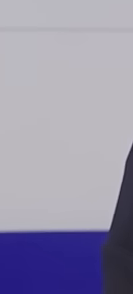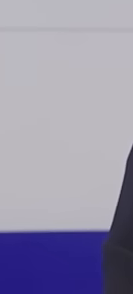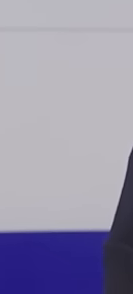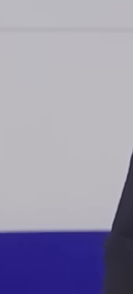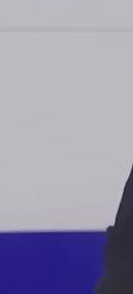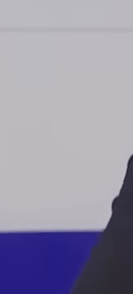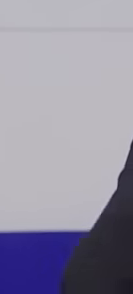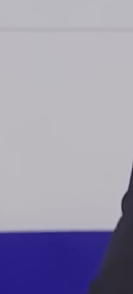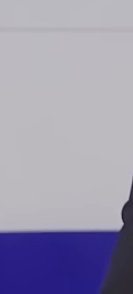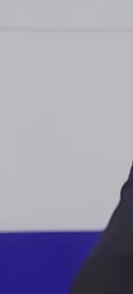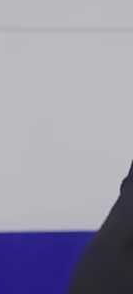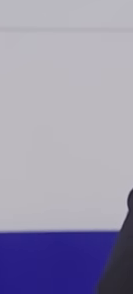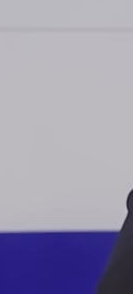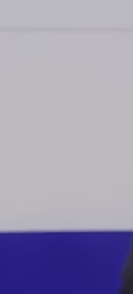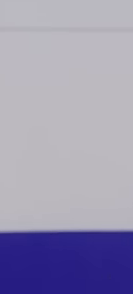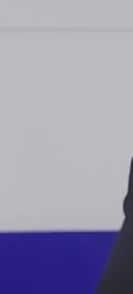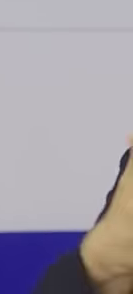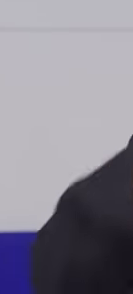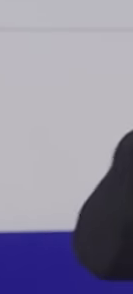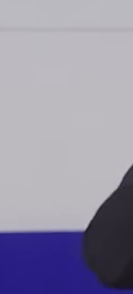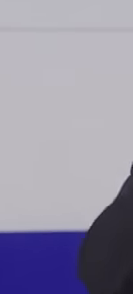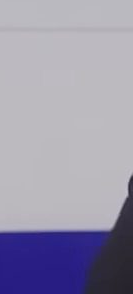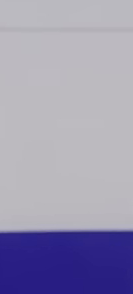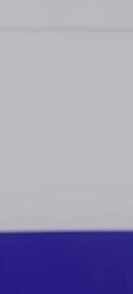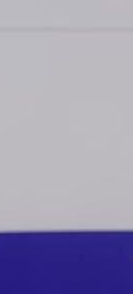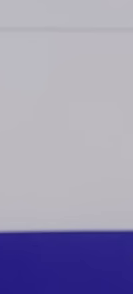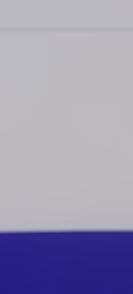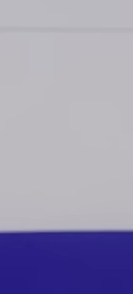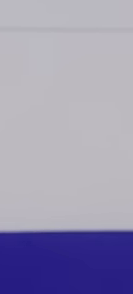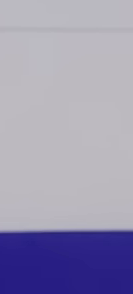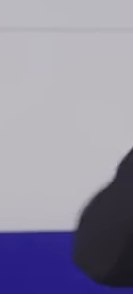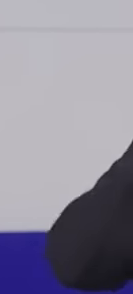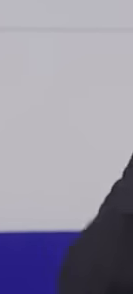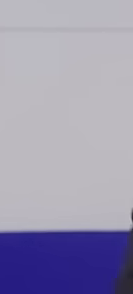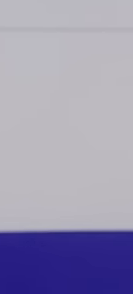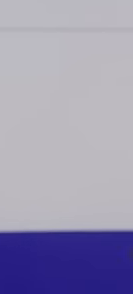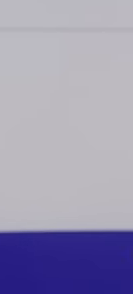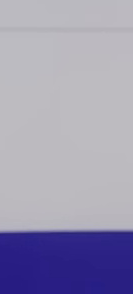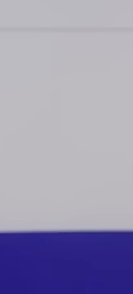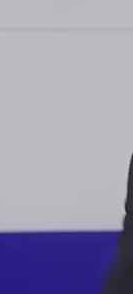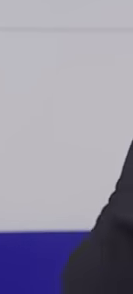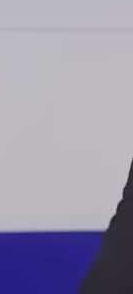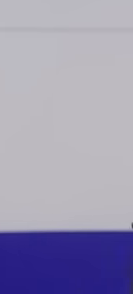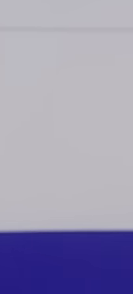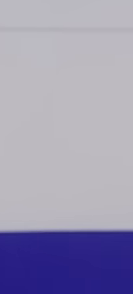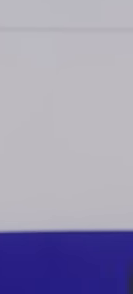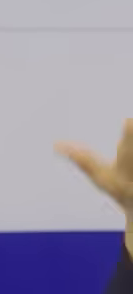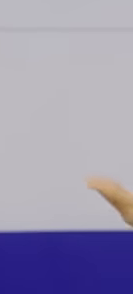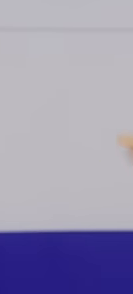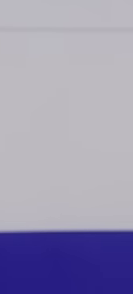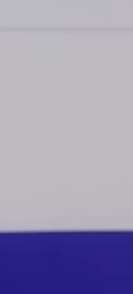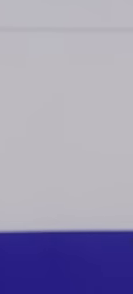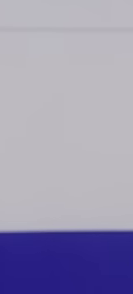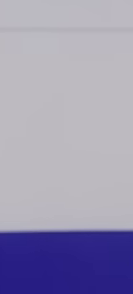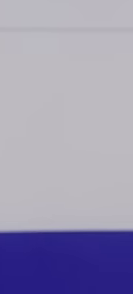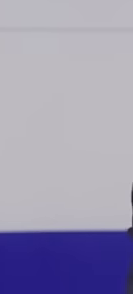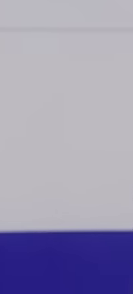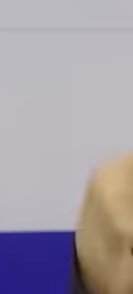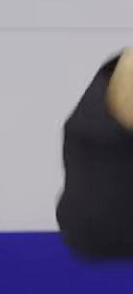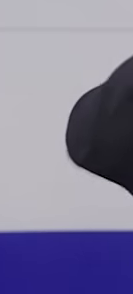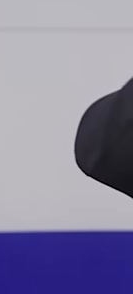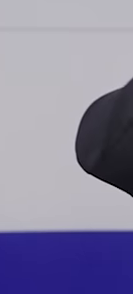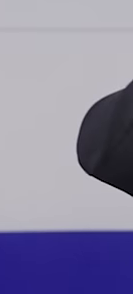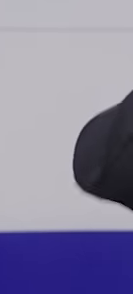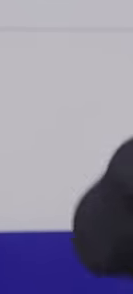청계광장에서 위대한 촛불혁명이 시작되었을 때 국민 여러분 옆에 서 있던